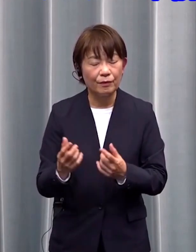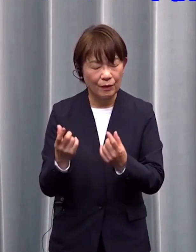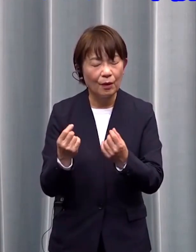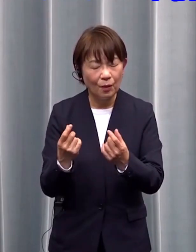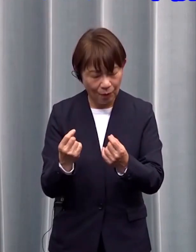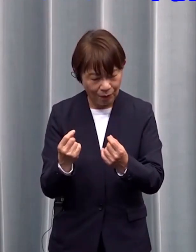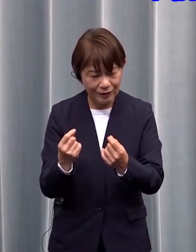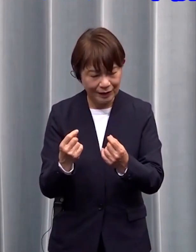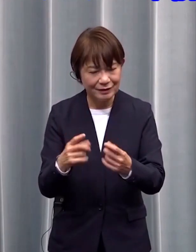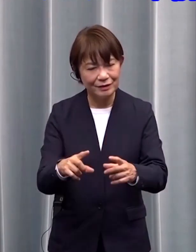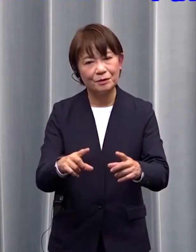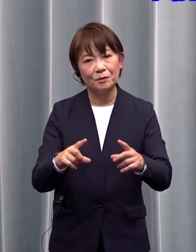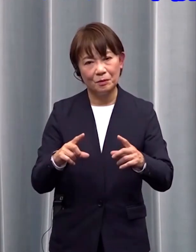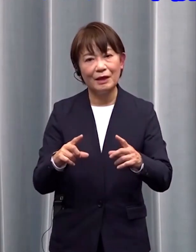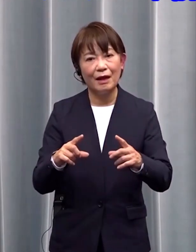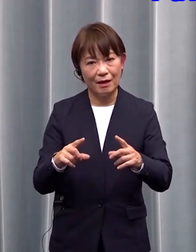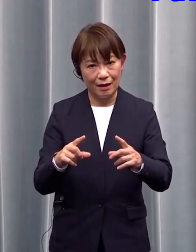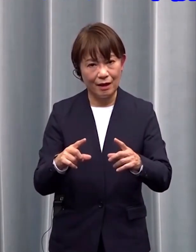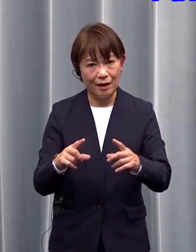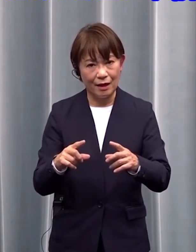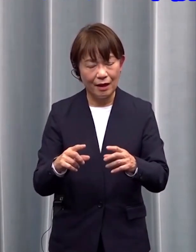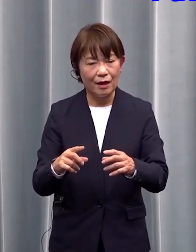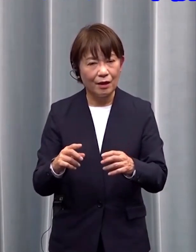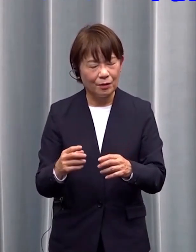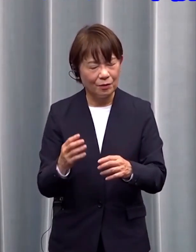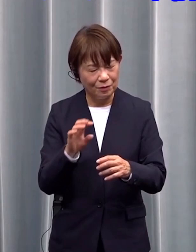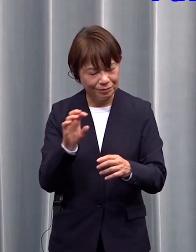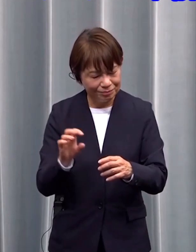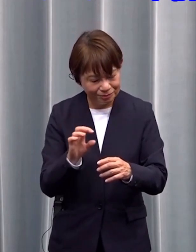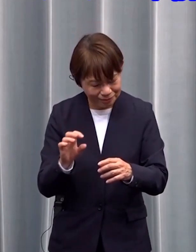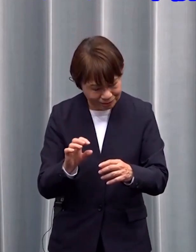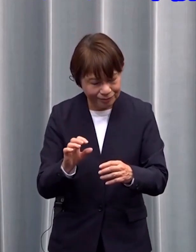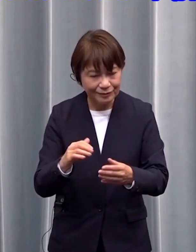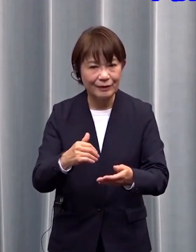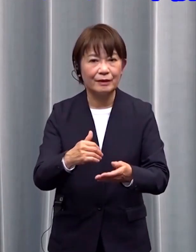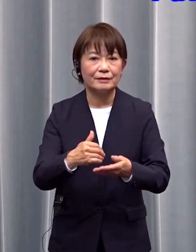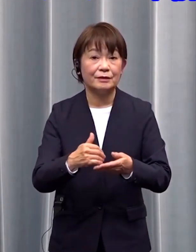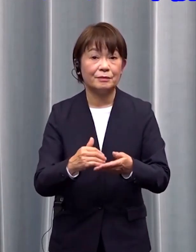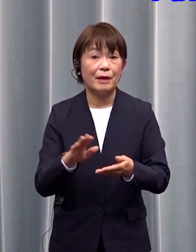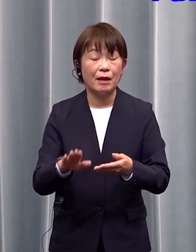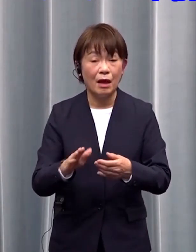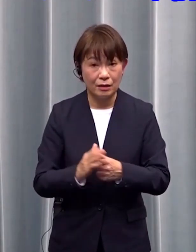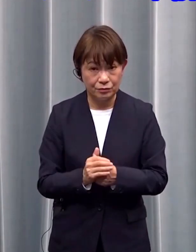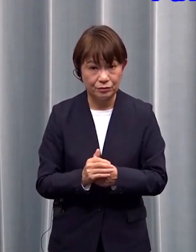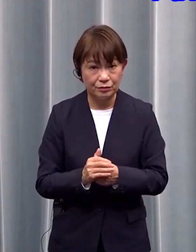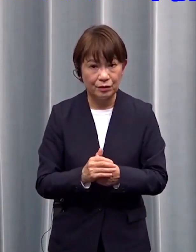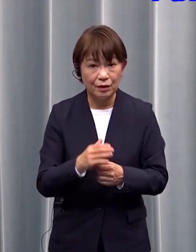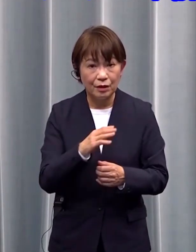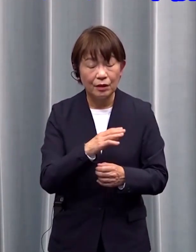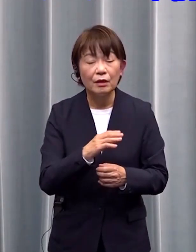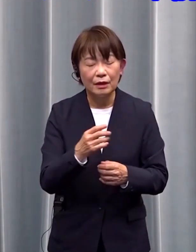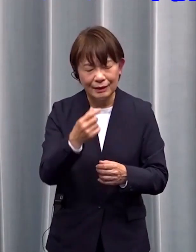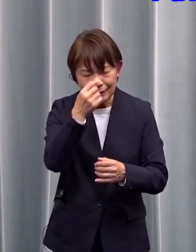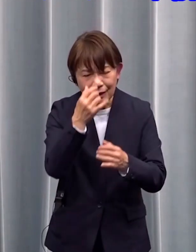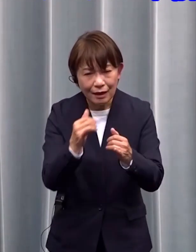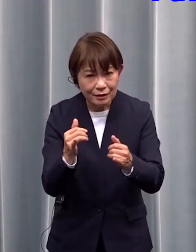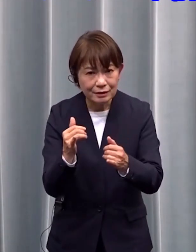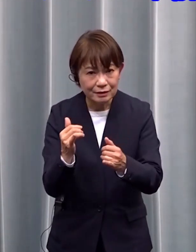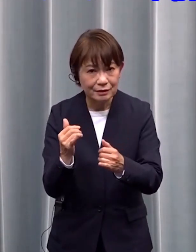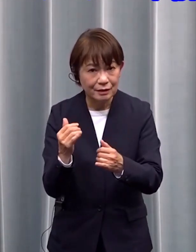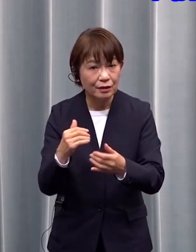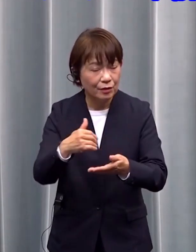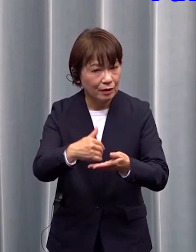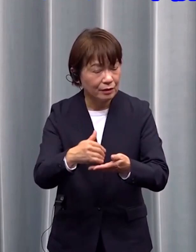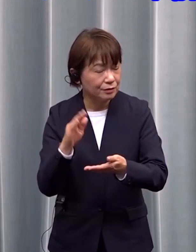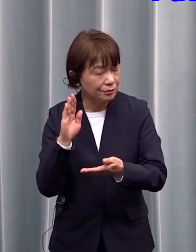う10何回以上、松野さんに繰り返されてきました。で、今のお答えですと、当事者の声を聞くということを重視していると、だからどのような形で行う